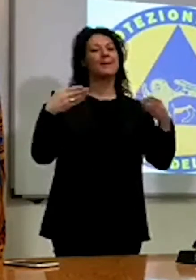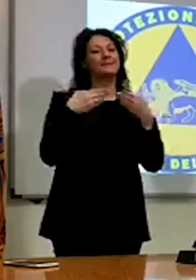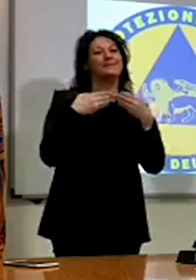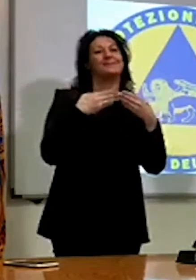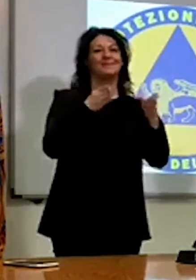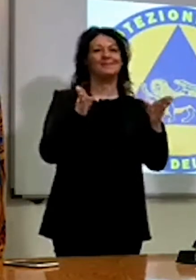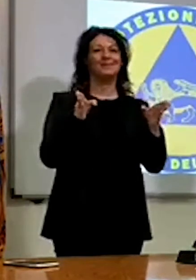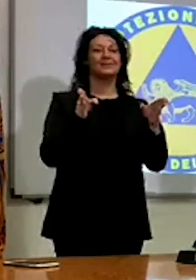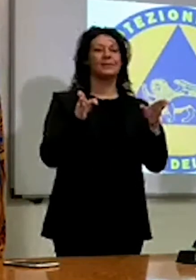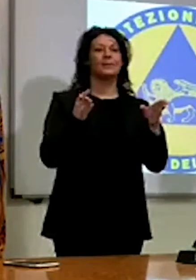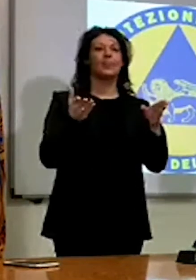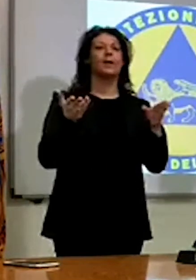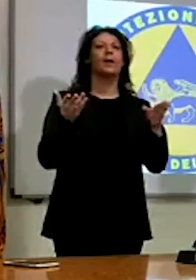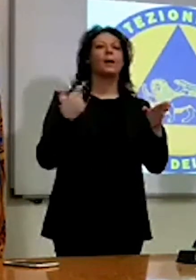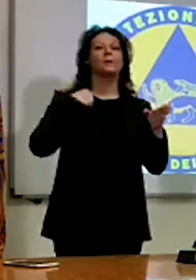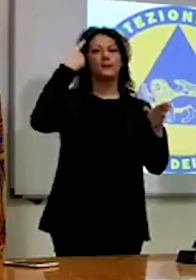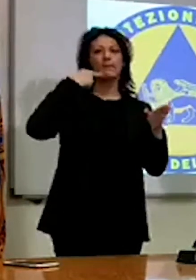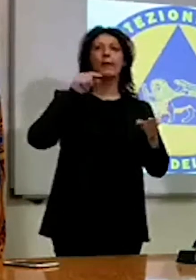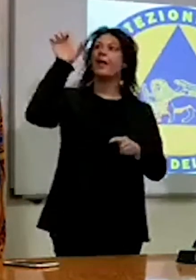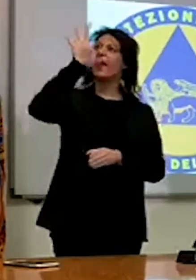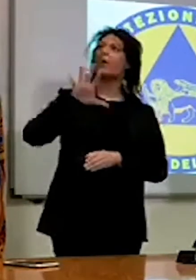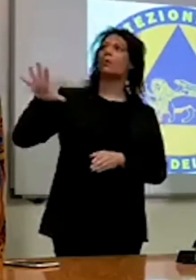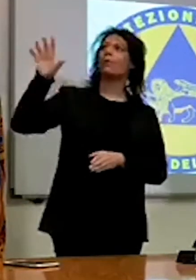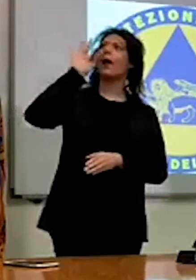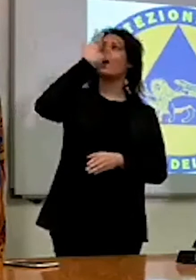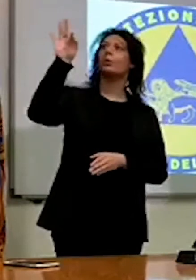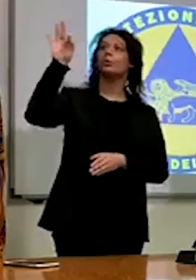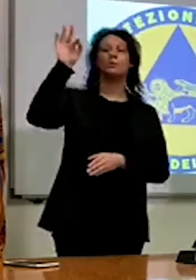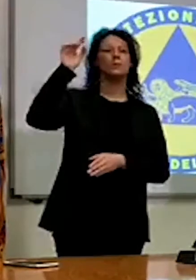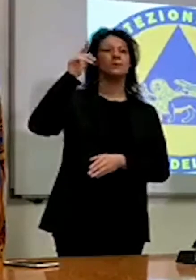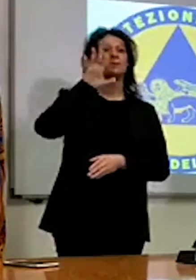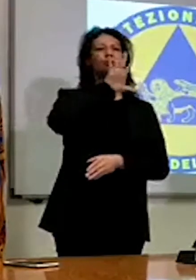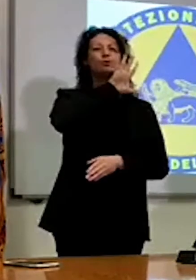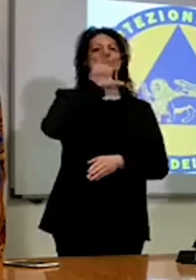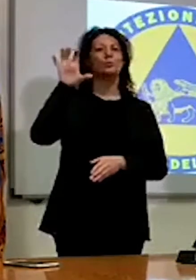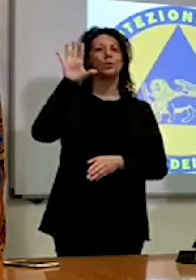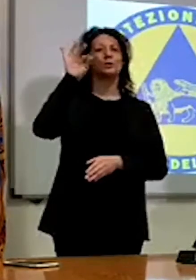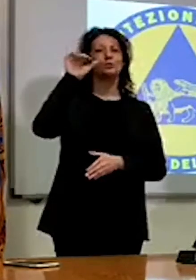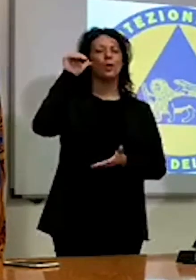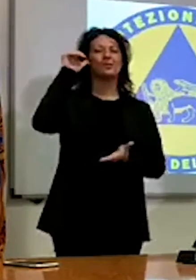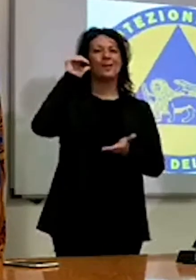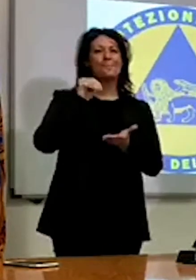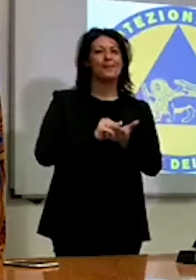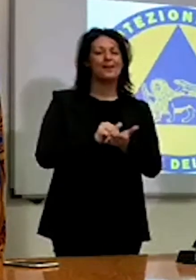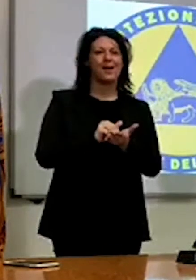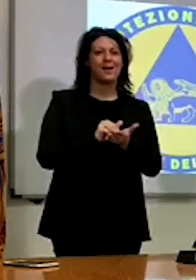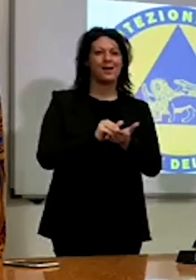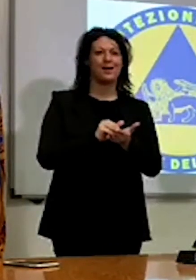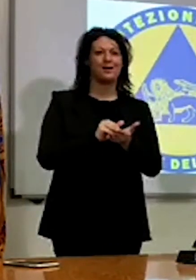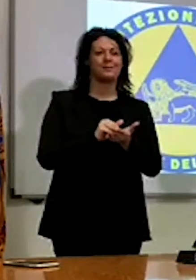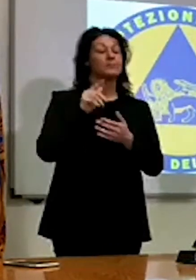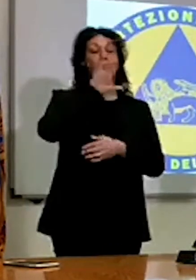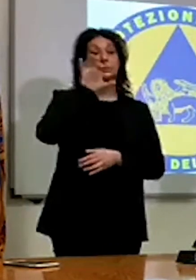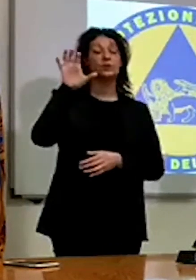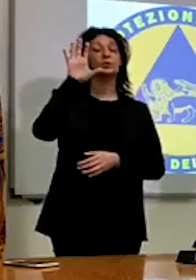sapevo che c'è un paese europeo costante 550 miliardi c'è poi c'è un modo per passato più